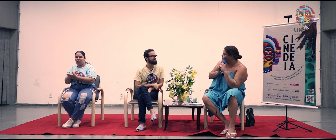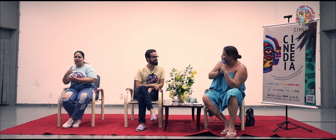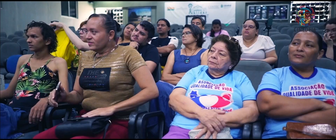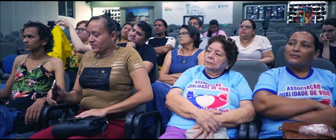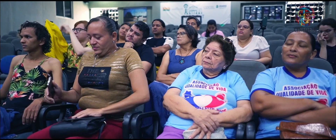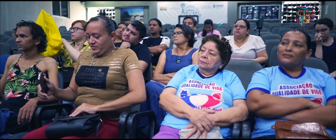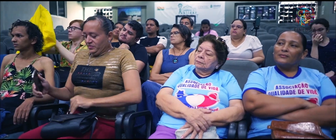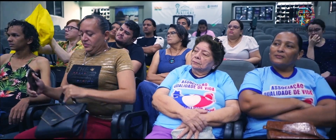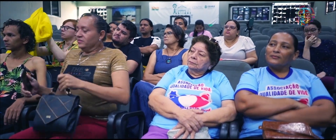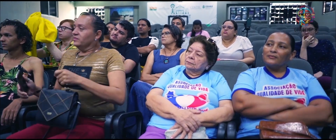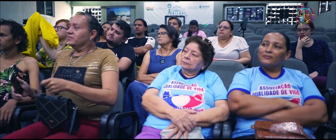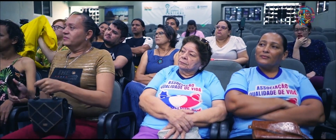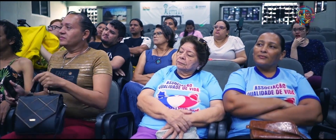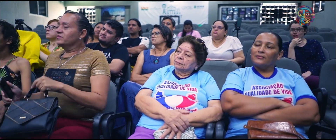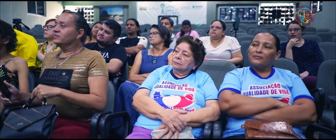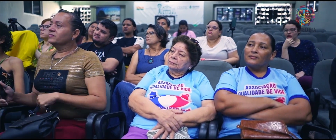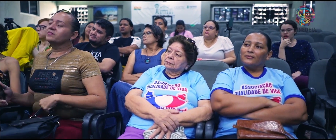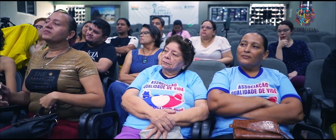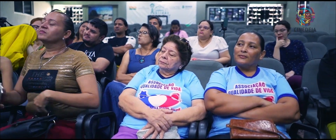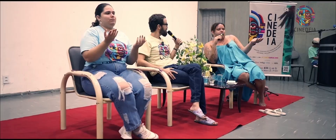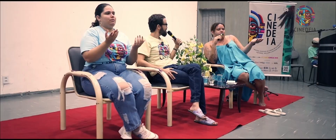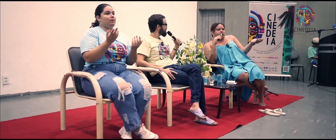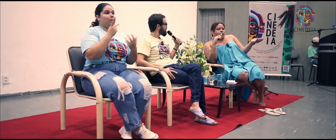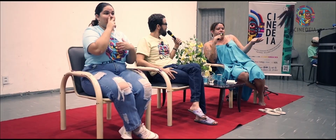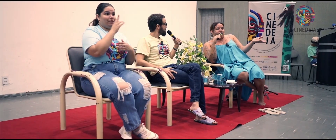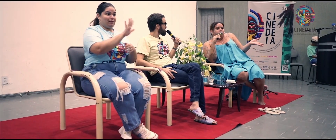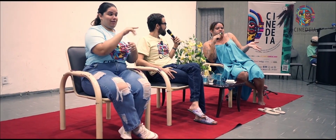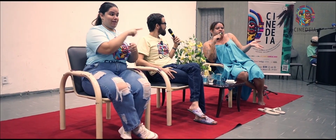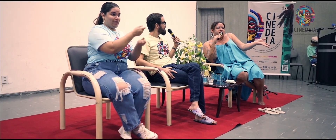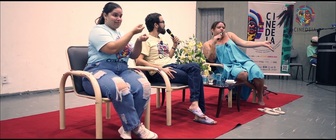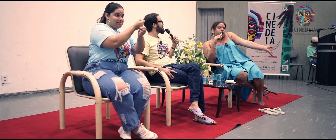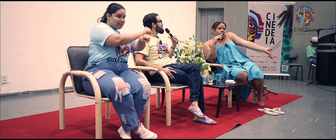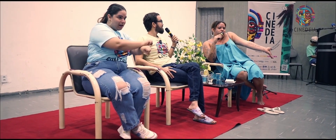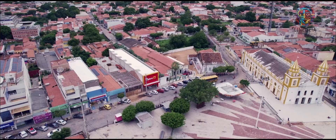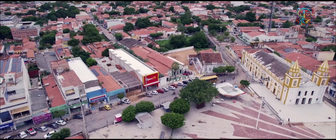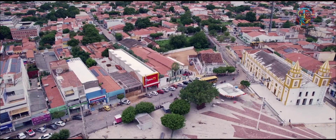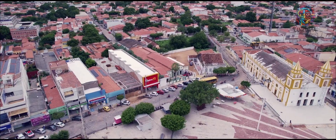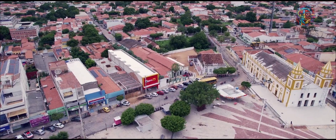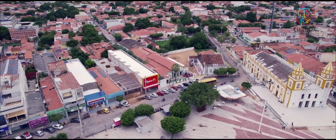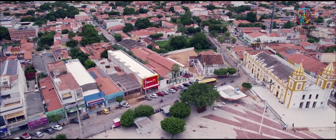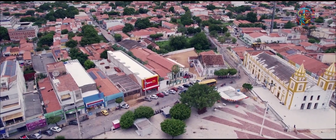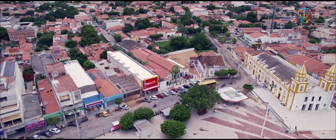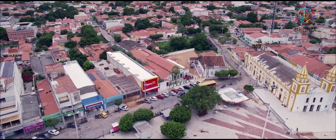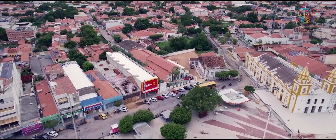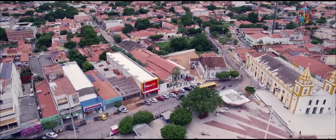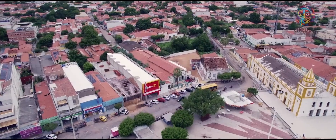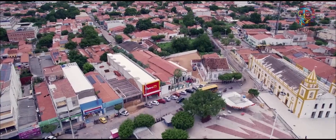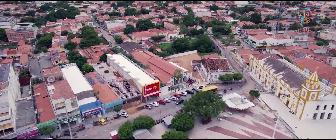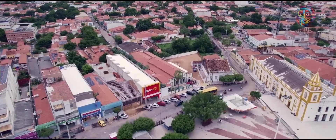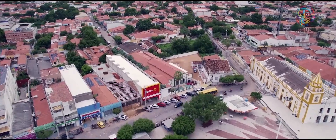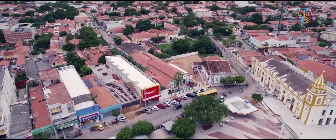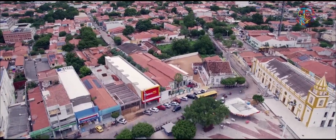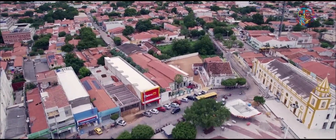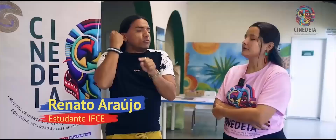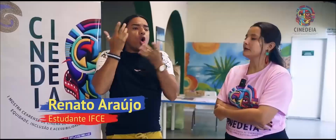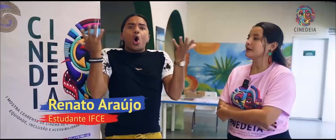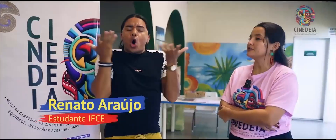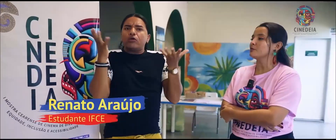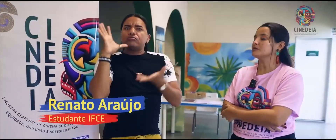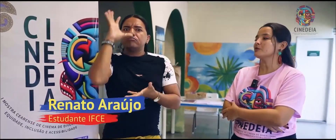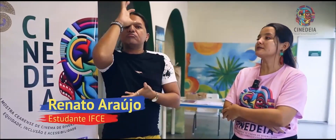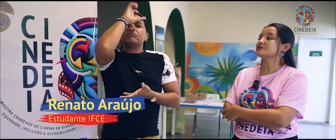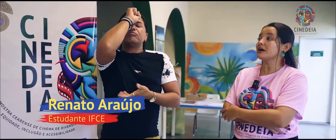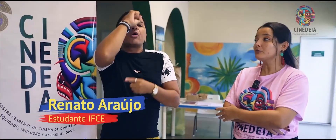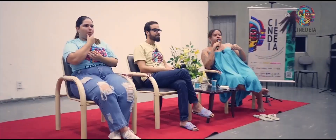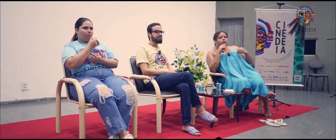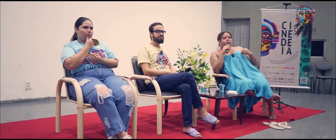Ganhamos como melhor ator também para o André Ingrácia Mello, que faz o papel do Pedro. É uma história de uma mulher trans, né, que está em busca